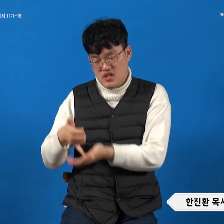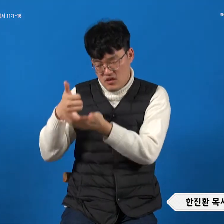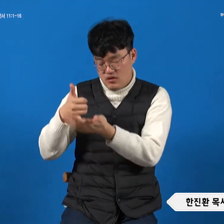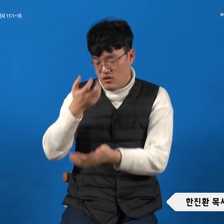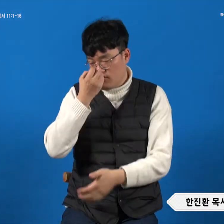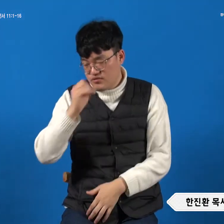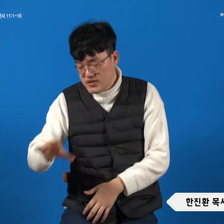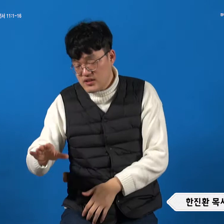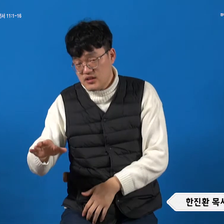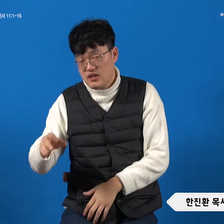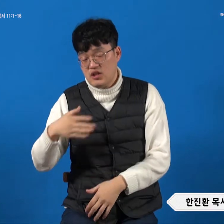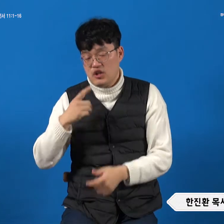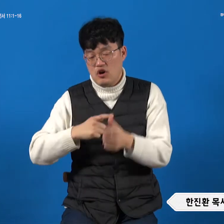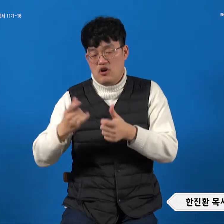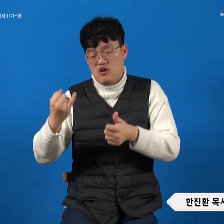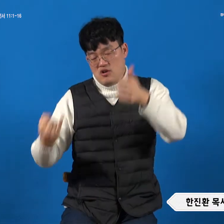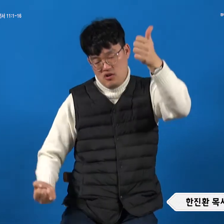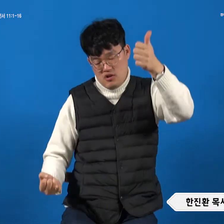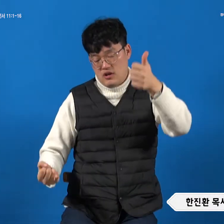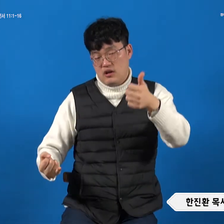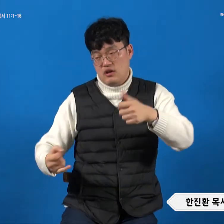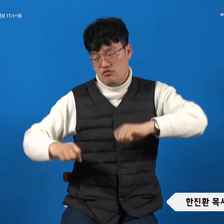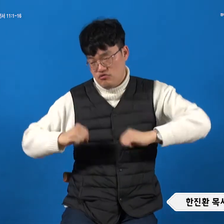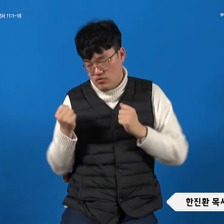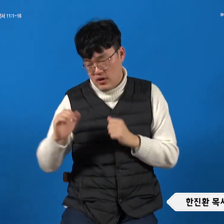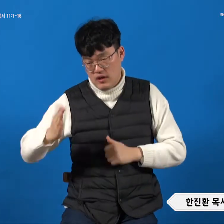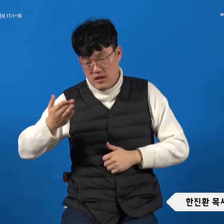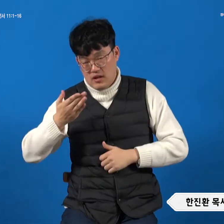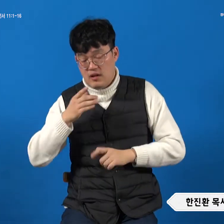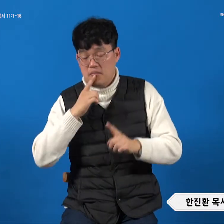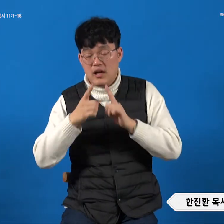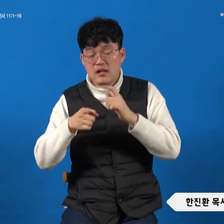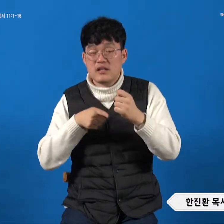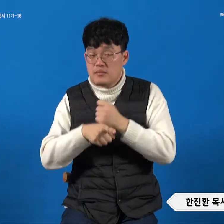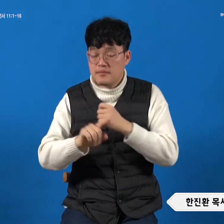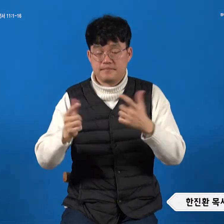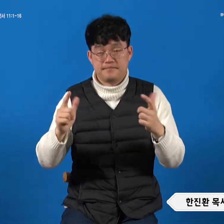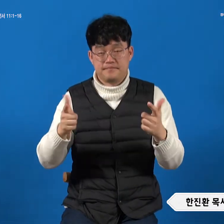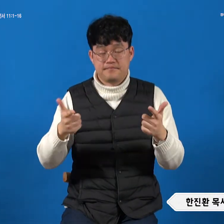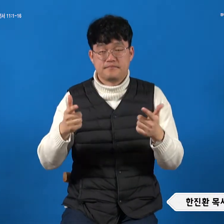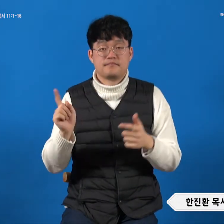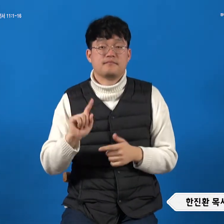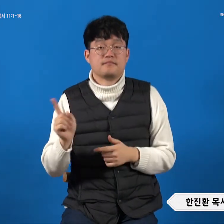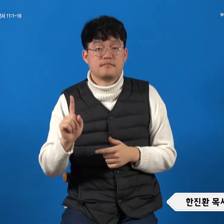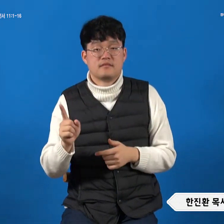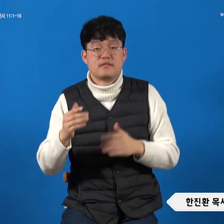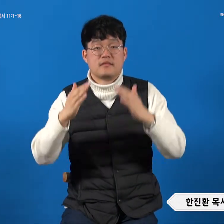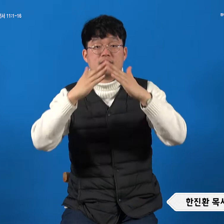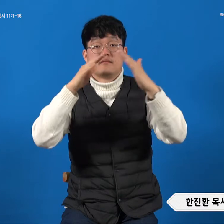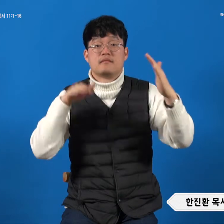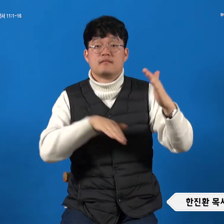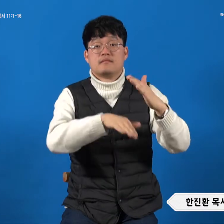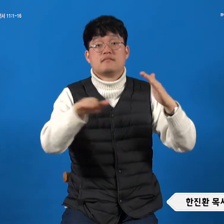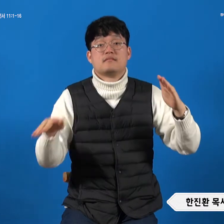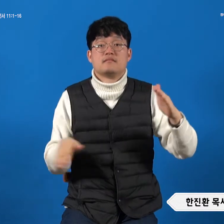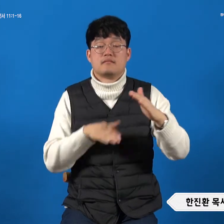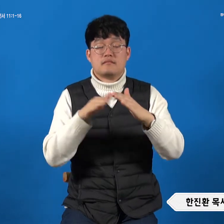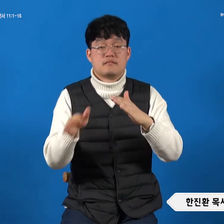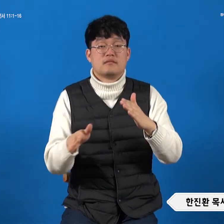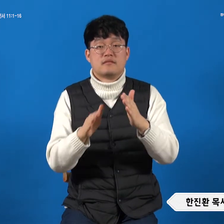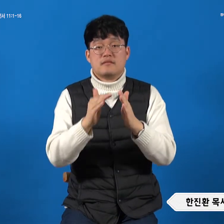더 낮은 위치에 더 열등한 자리에 있기 때문에 순종해야 된다 그런 뜻은 아닙니다. 그것은